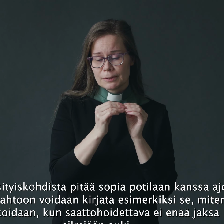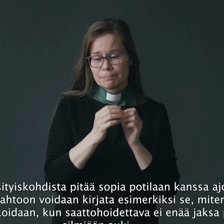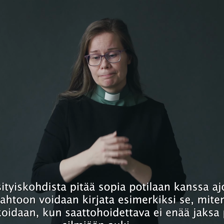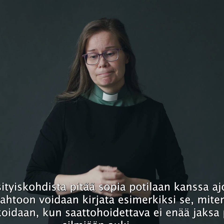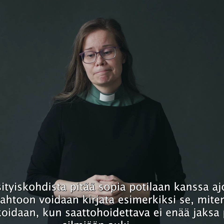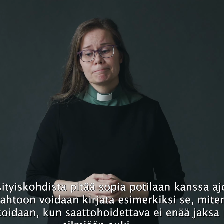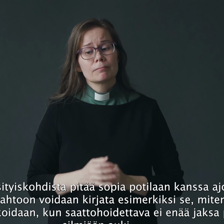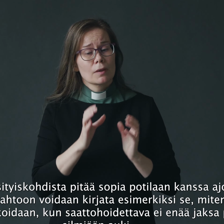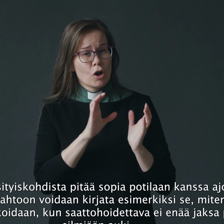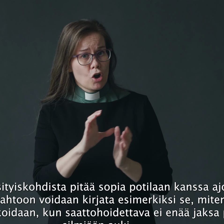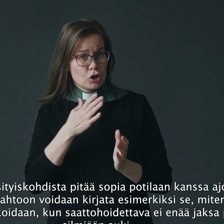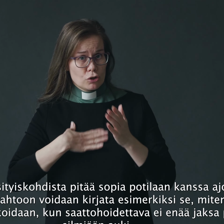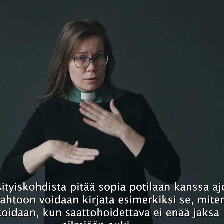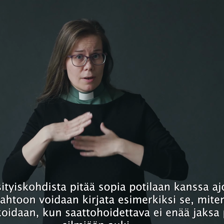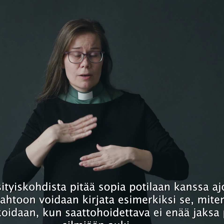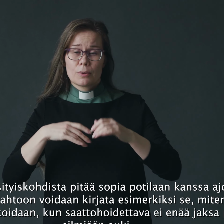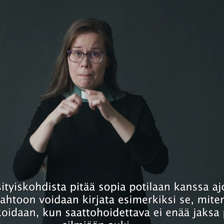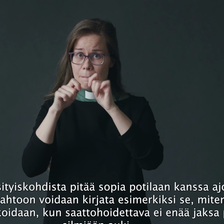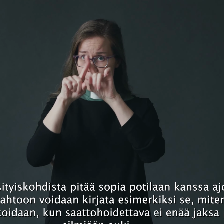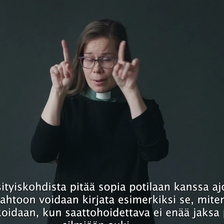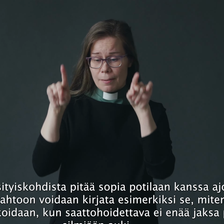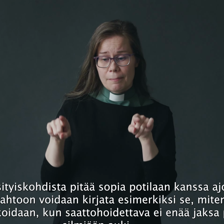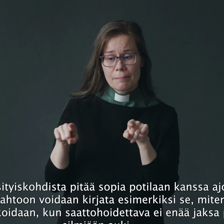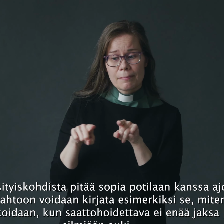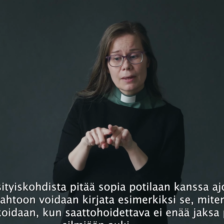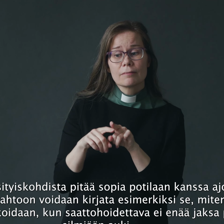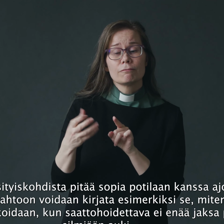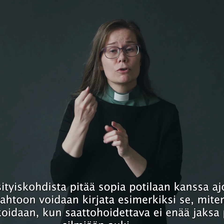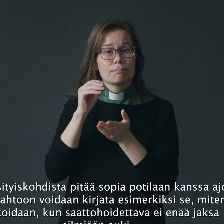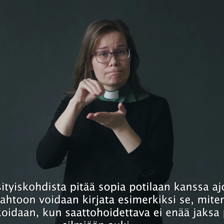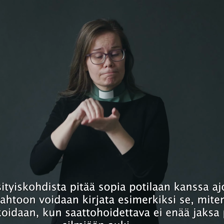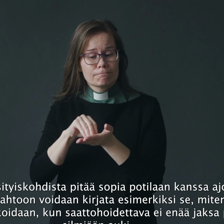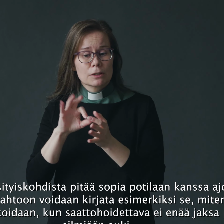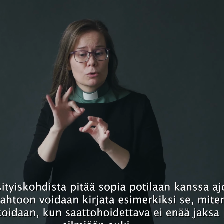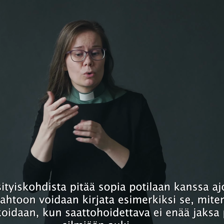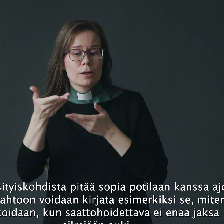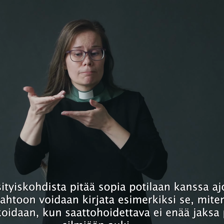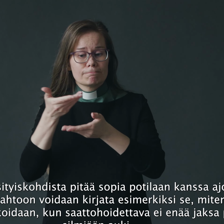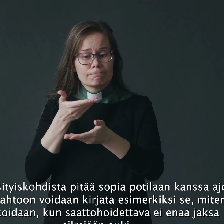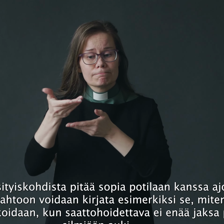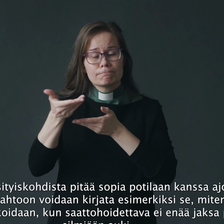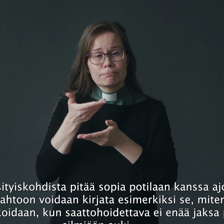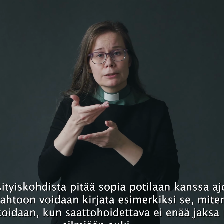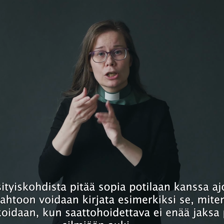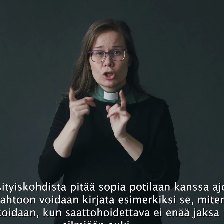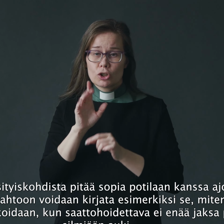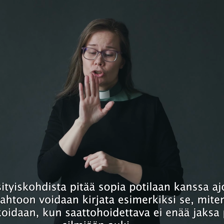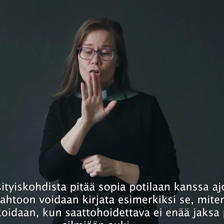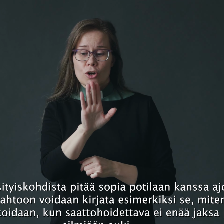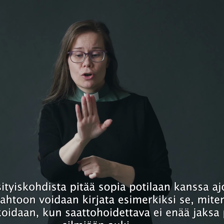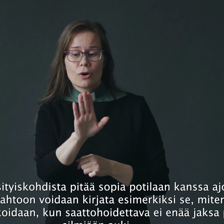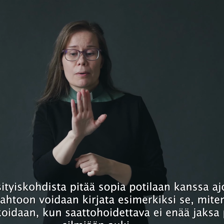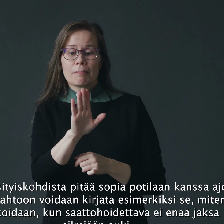esimerkiksi se, miten kommunikoidaan, kun saattohoidettava ei jaksa enää pitää silmiään auki.